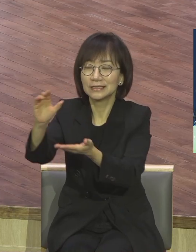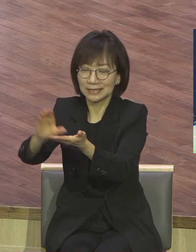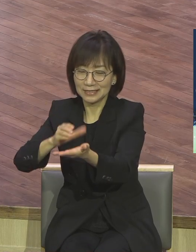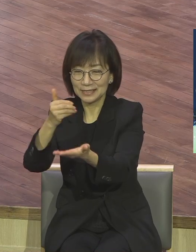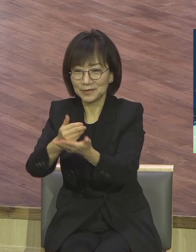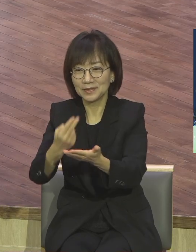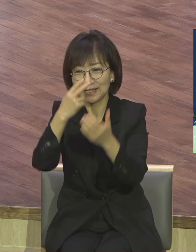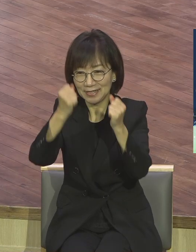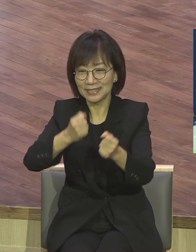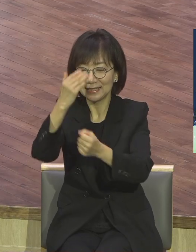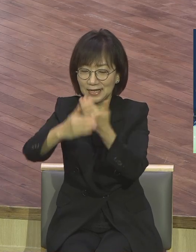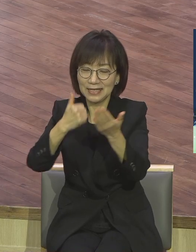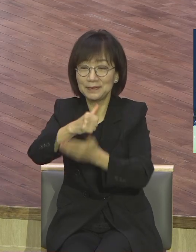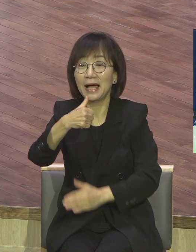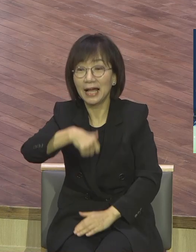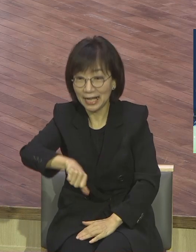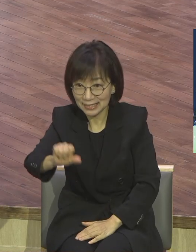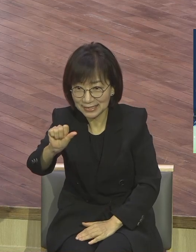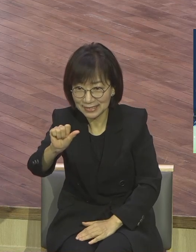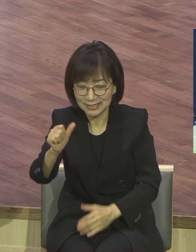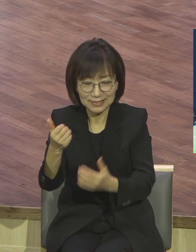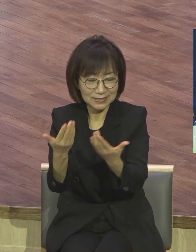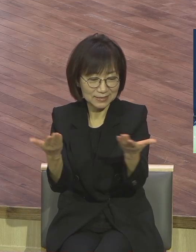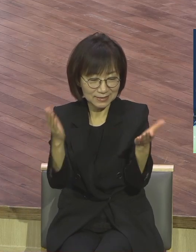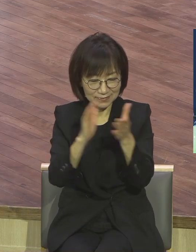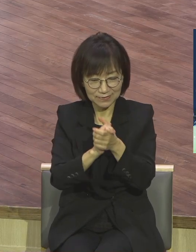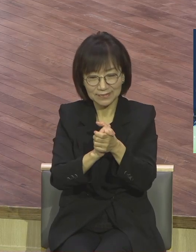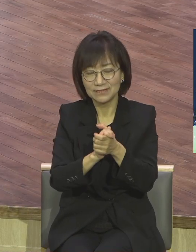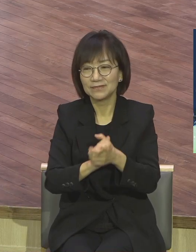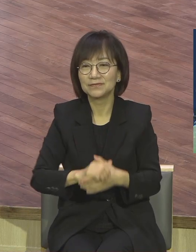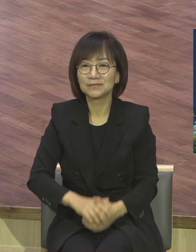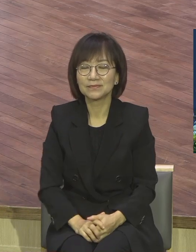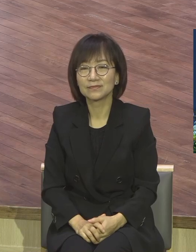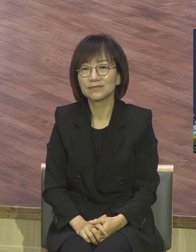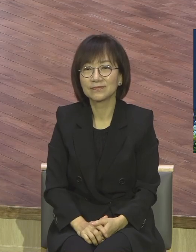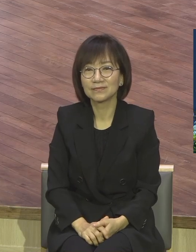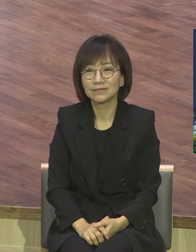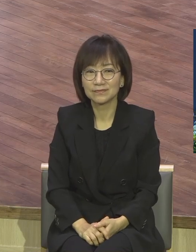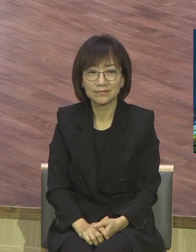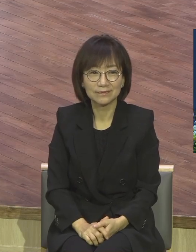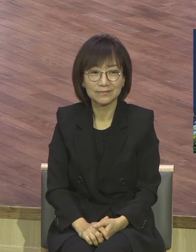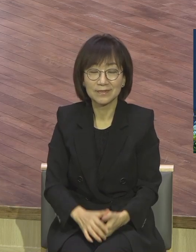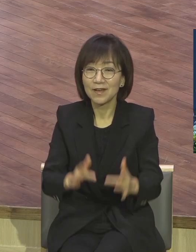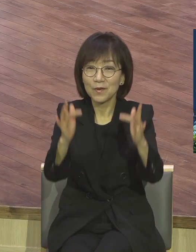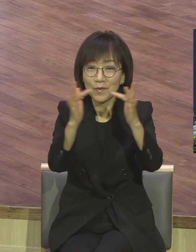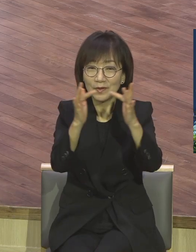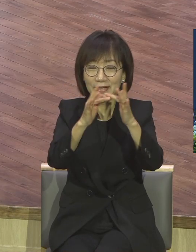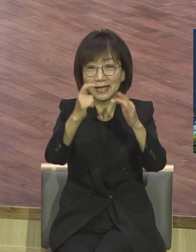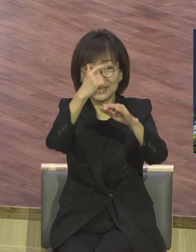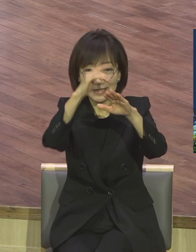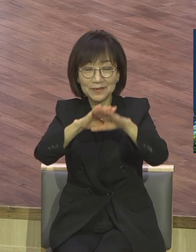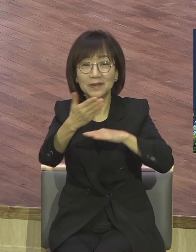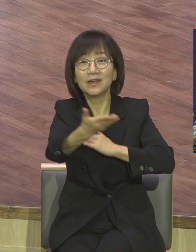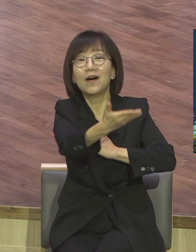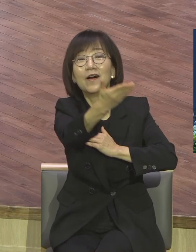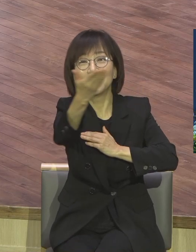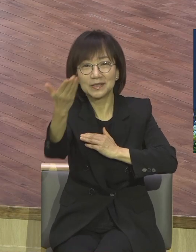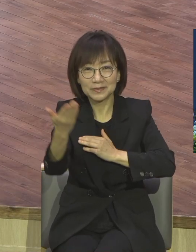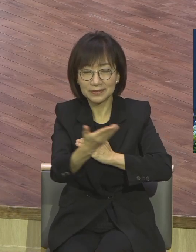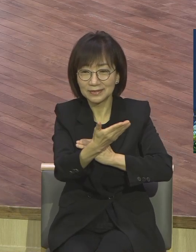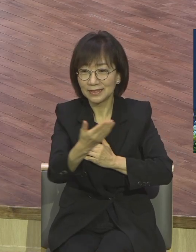그리스도시요 살아계신 하나님의 아들이십니다. 아멘. 우리 온라인 예배되는 성도들